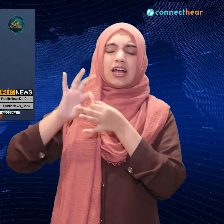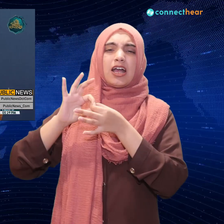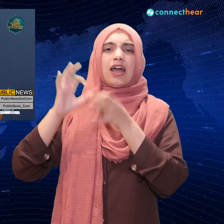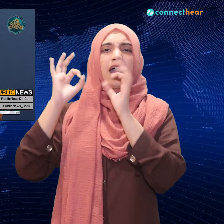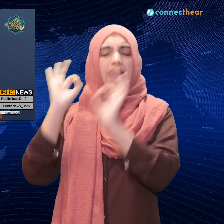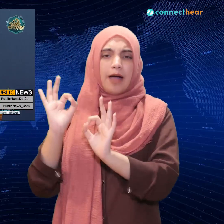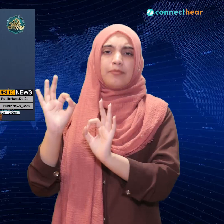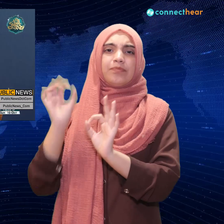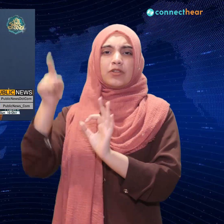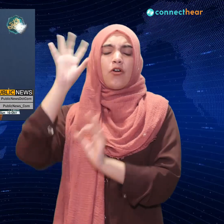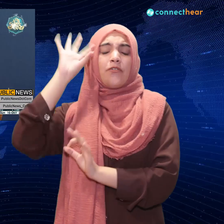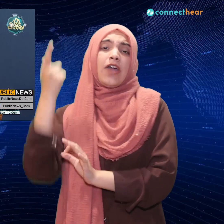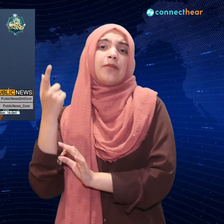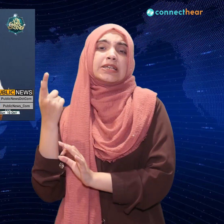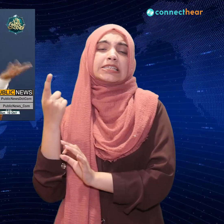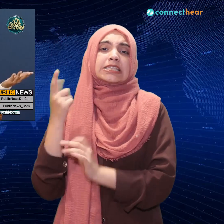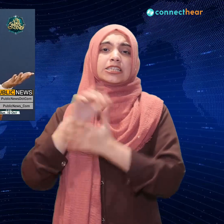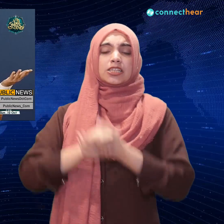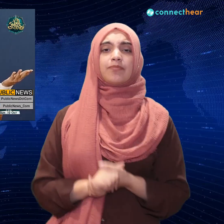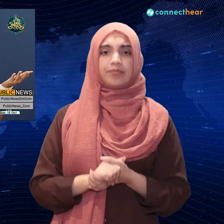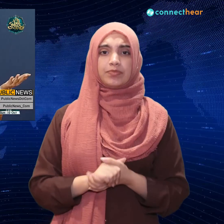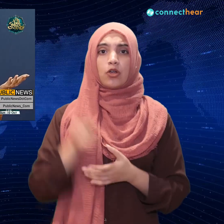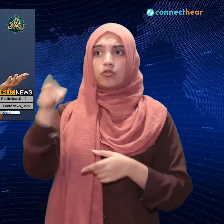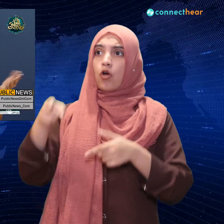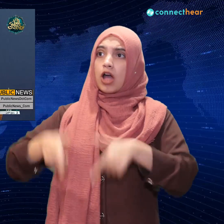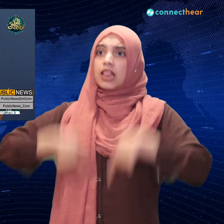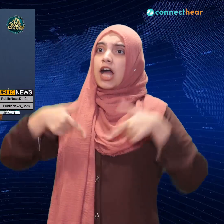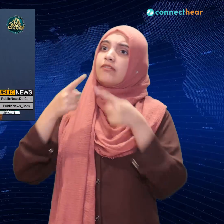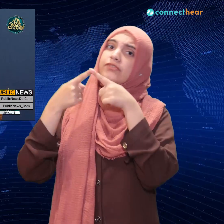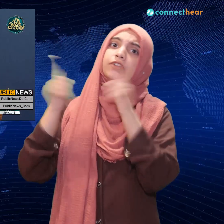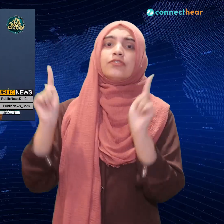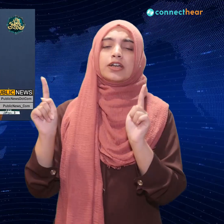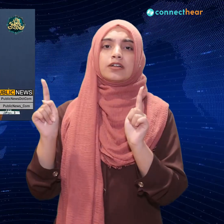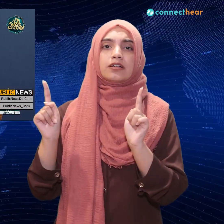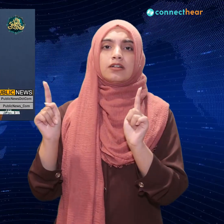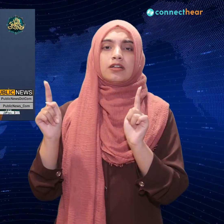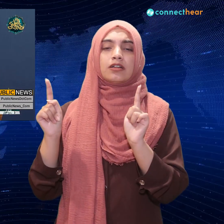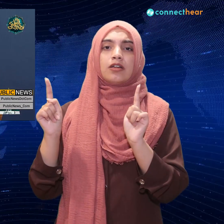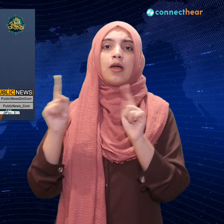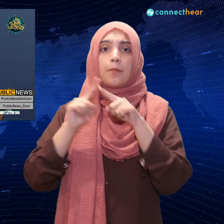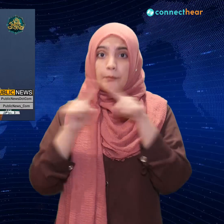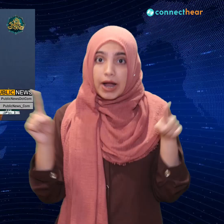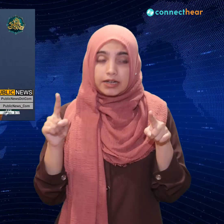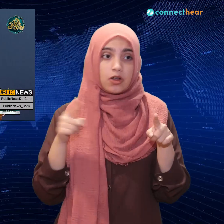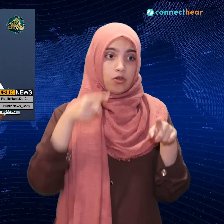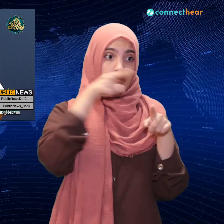تھے، لیکن اور ان کی زندگیاں بالکل مختلف تھیں ان سے جن